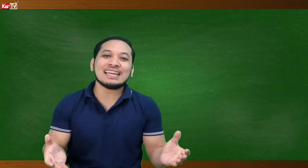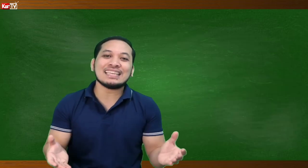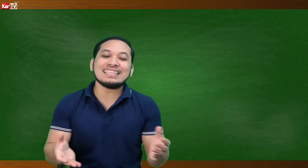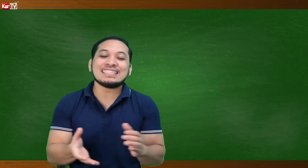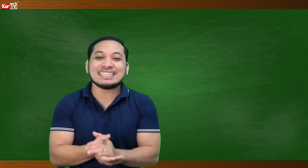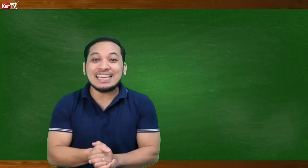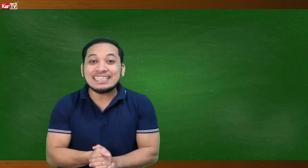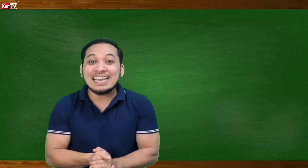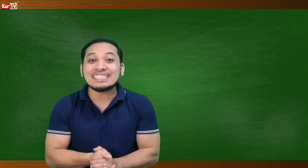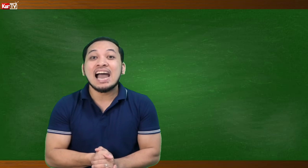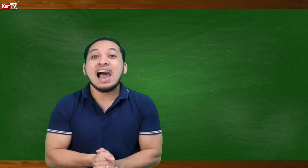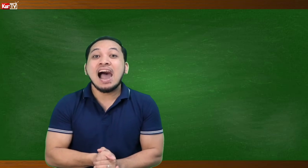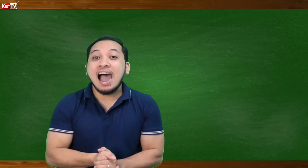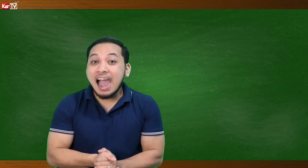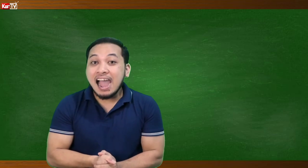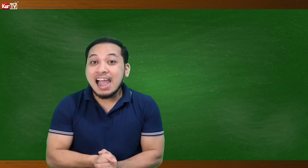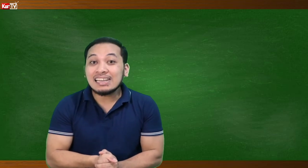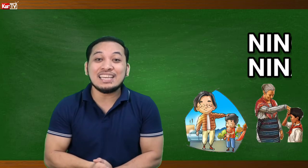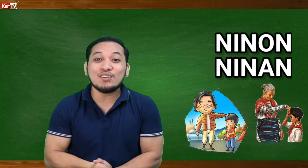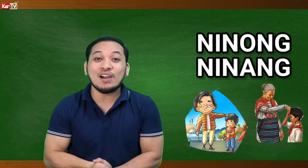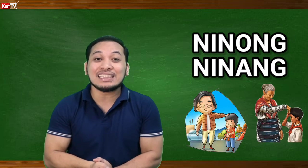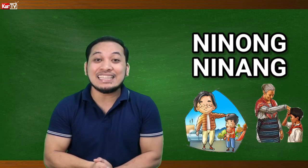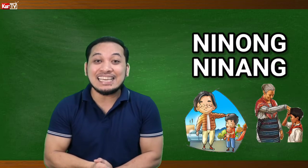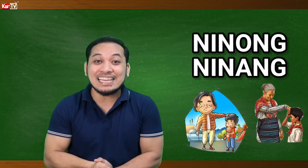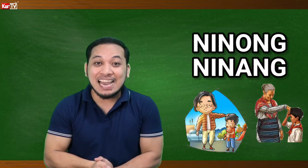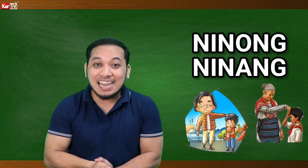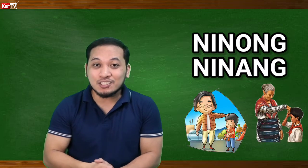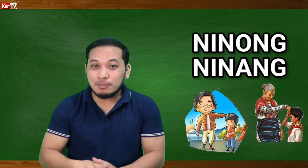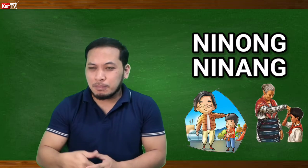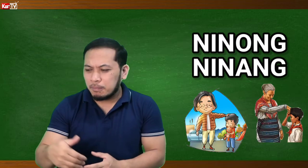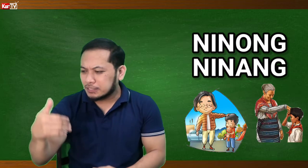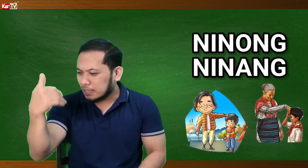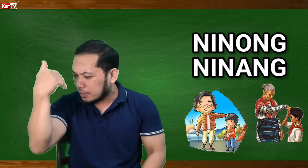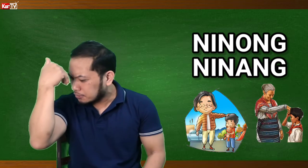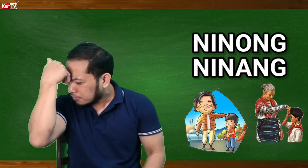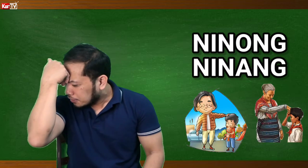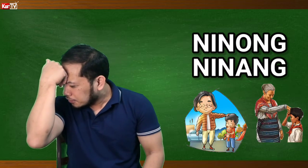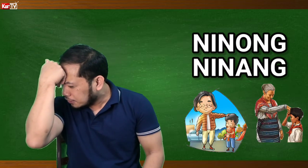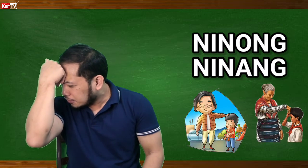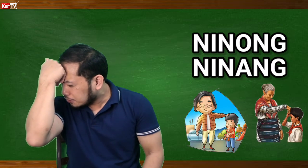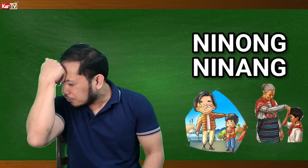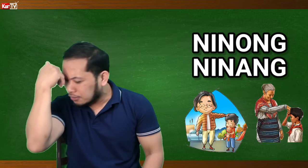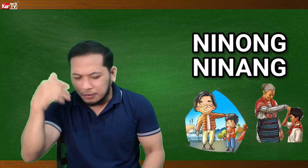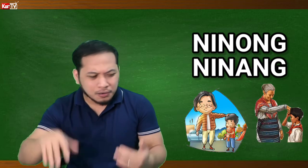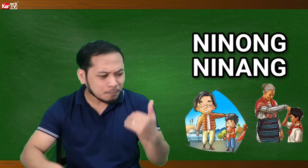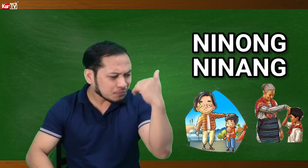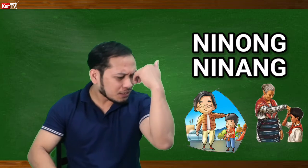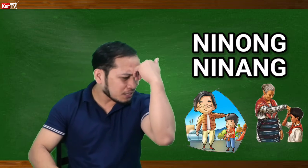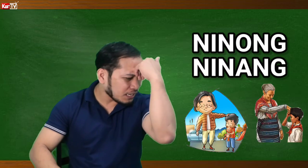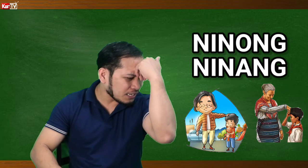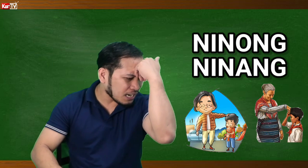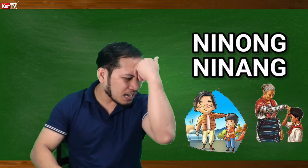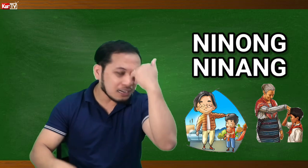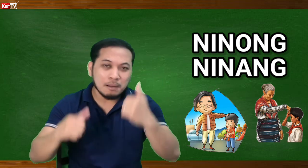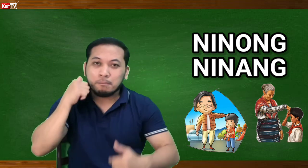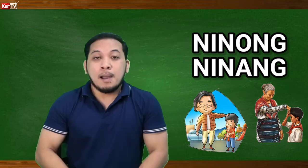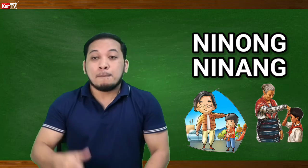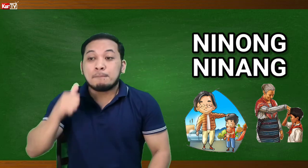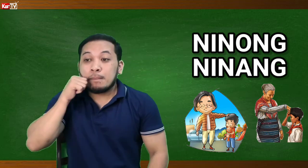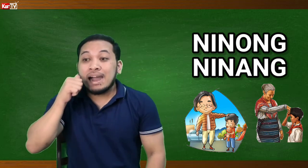natin isisenyas ang ninong at ninang. So, magbe-bless lang kayo. Ninong, ninang,